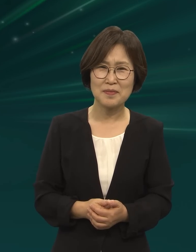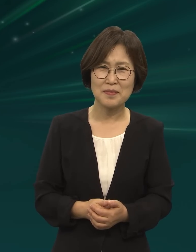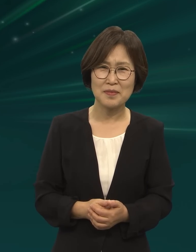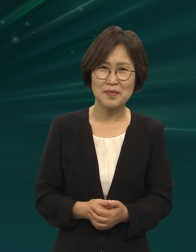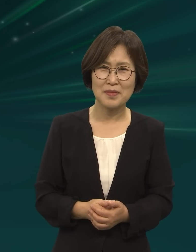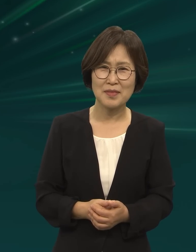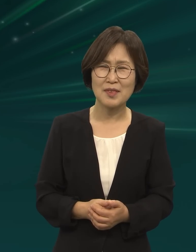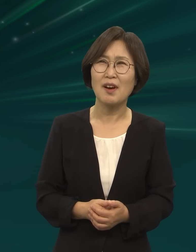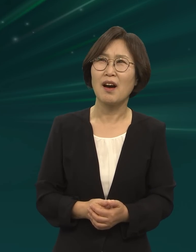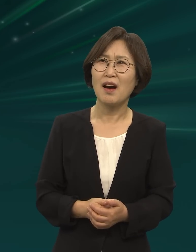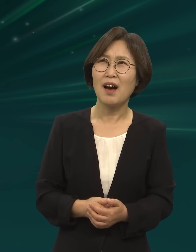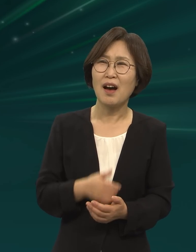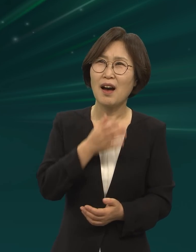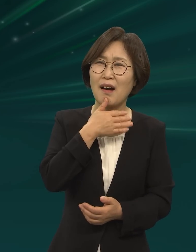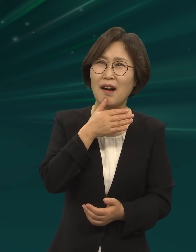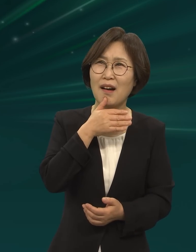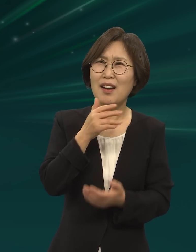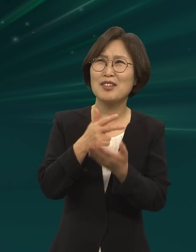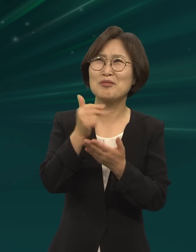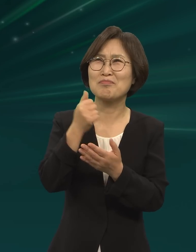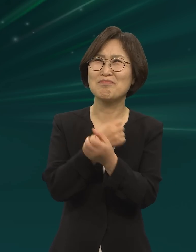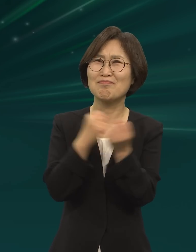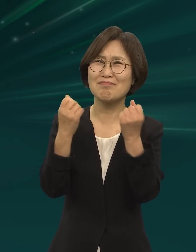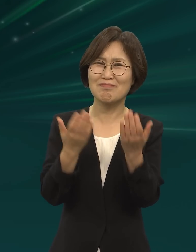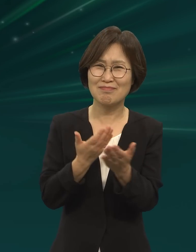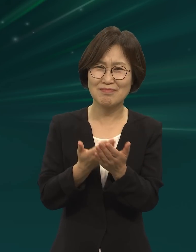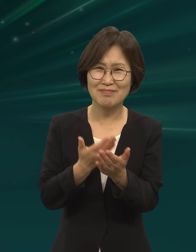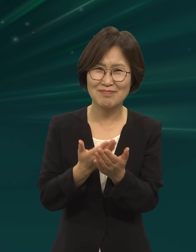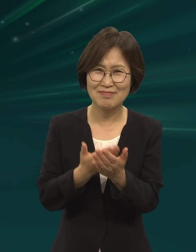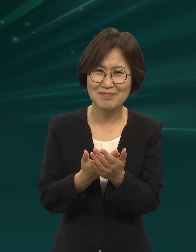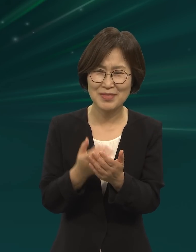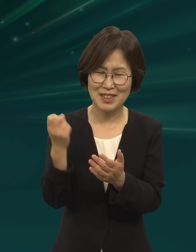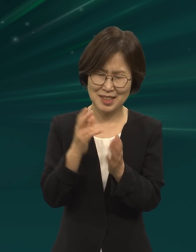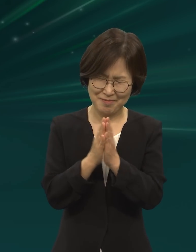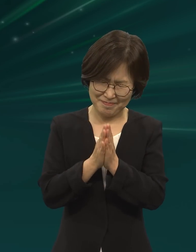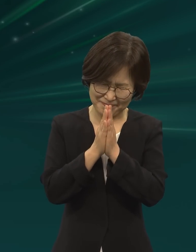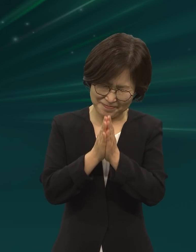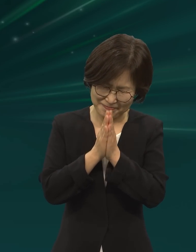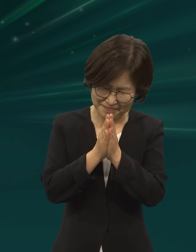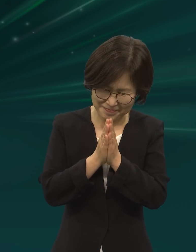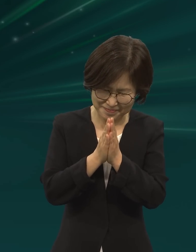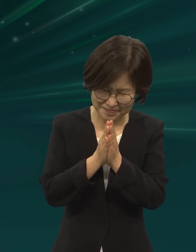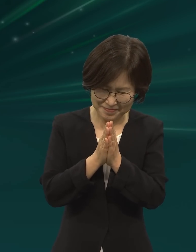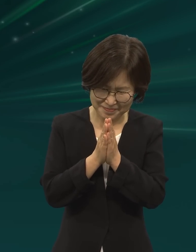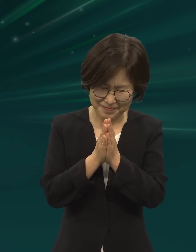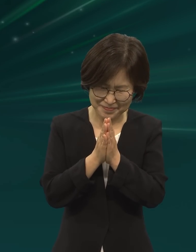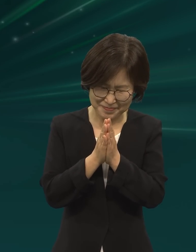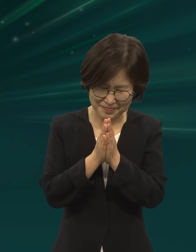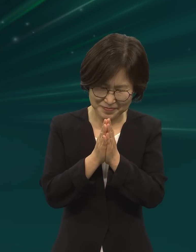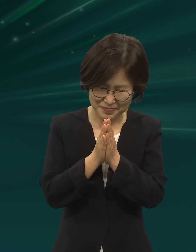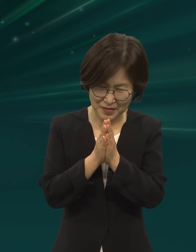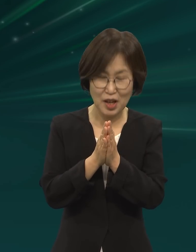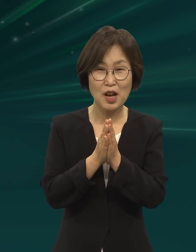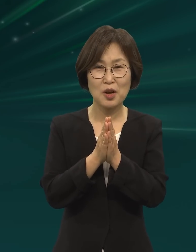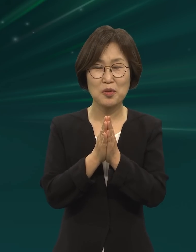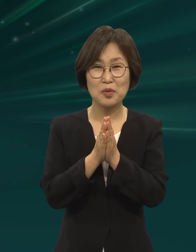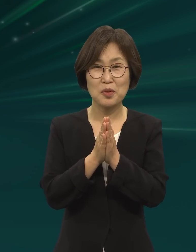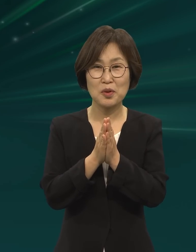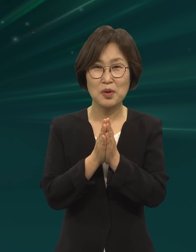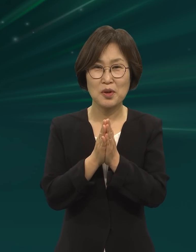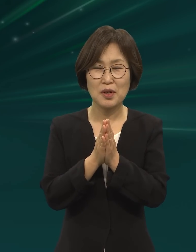그때 날 주님 용서해 주세요. 다시 기도하고 이때 가서 우리 이충현 교수님 또